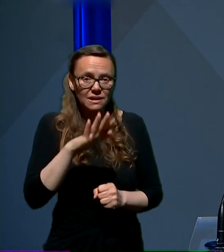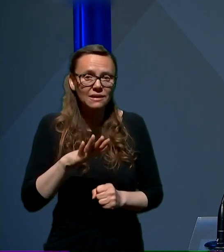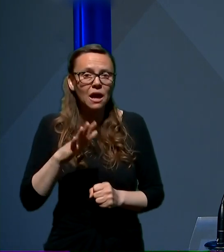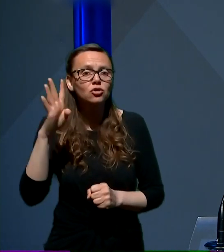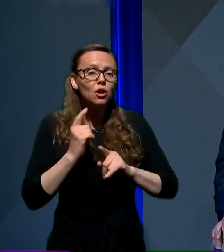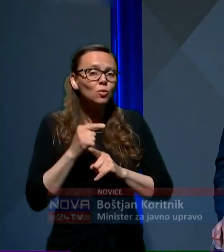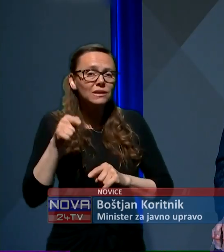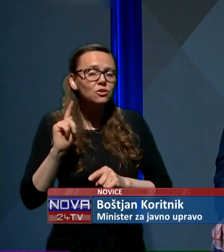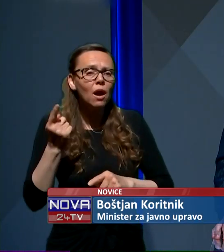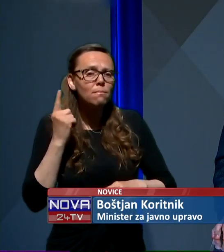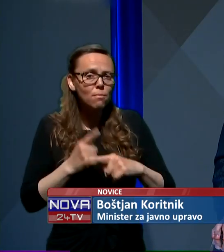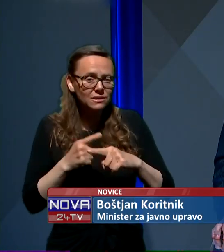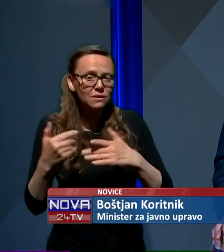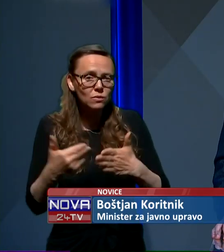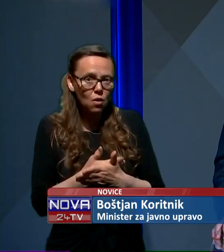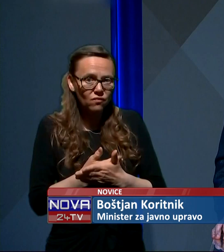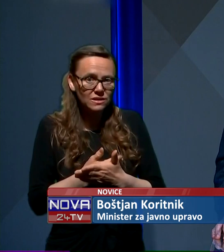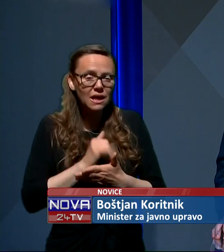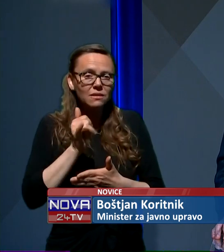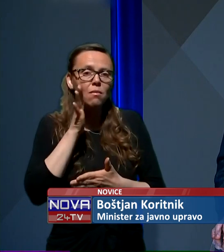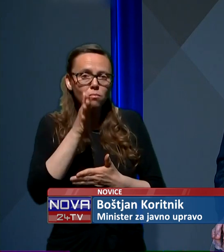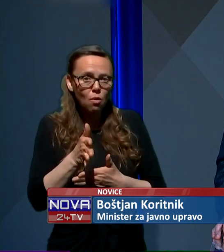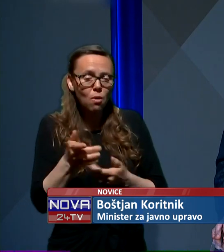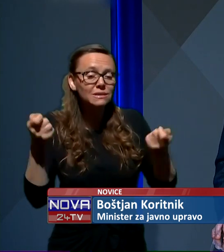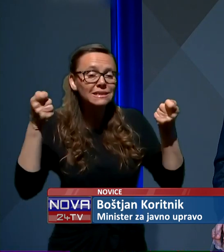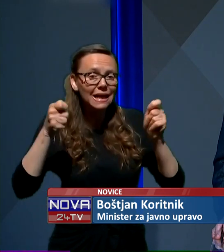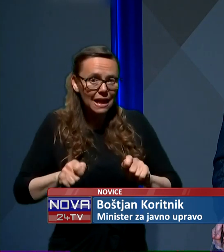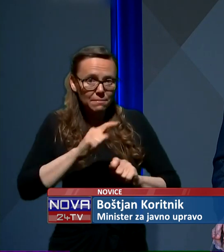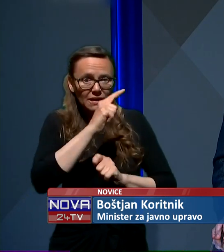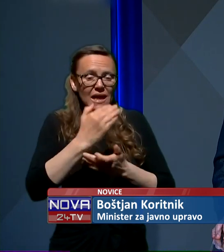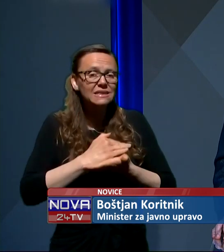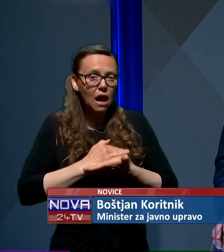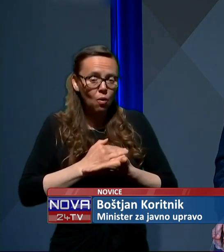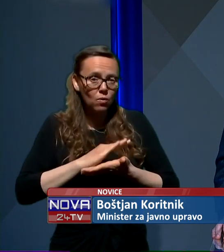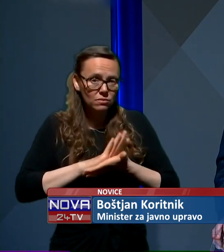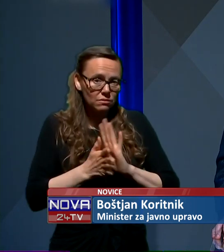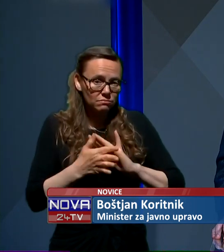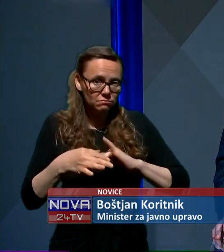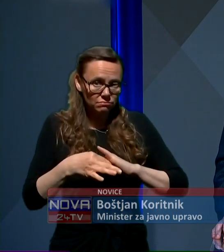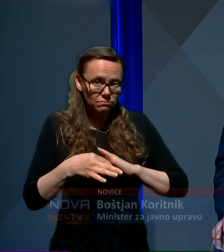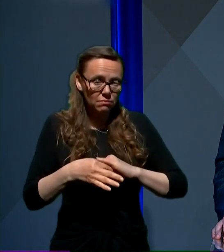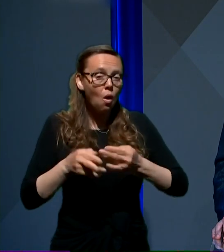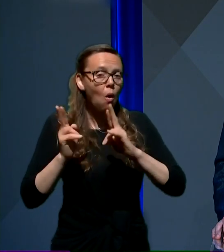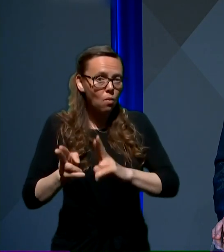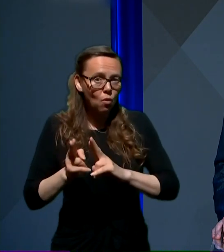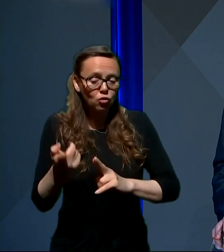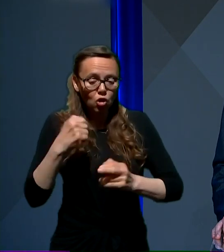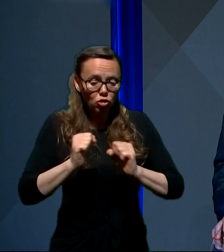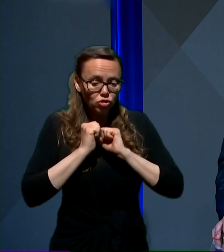400 evrov. Novica je, da bomo sklepanje zakonske zveze, torej omogočili od